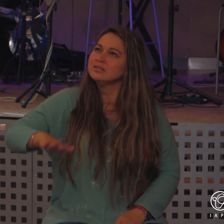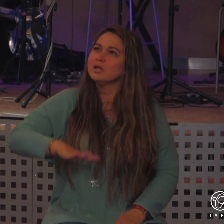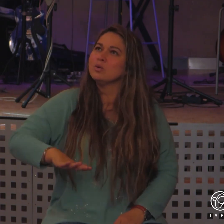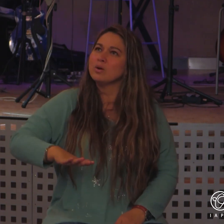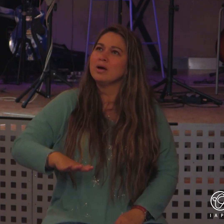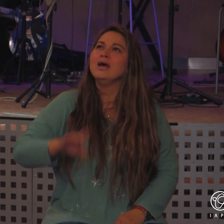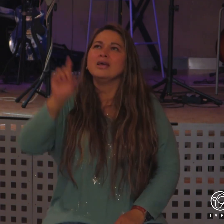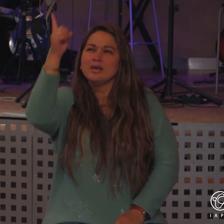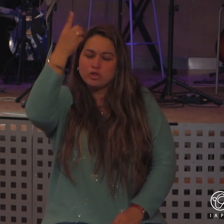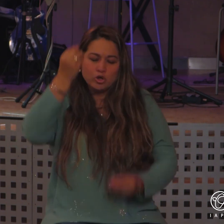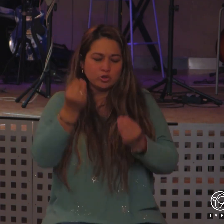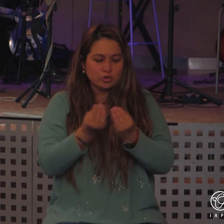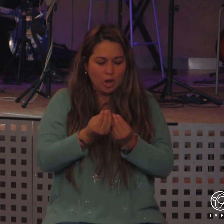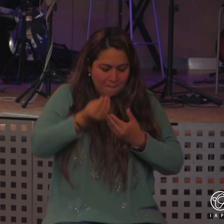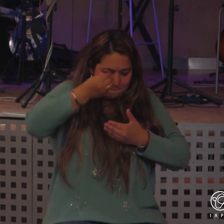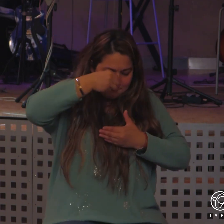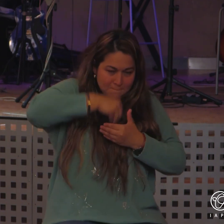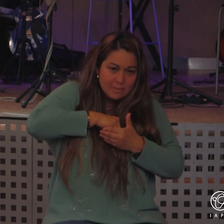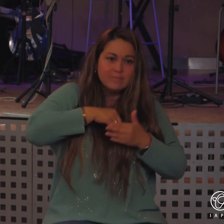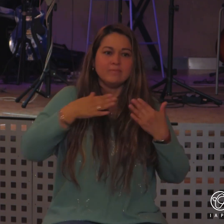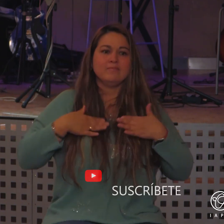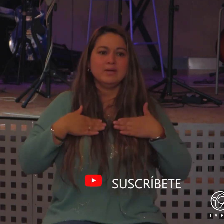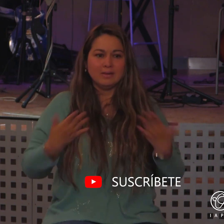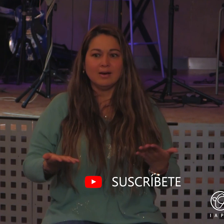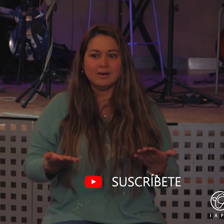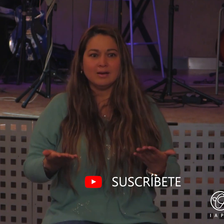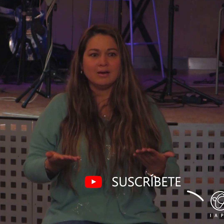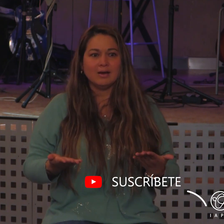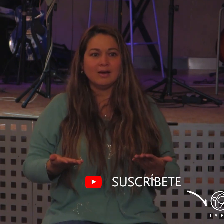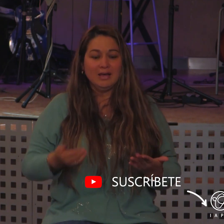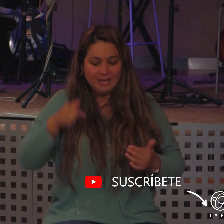en mi vida y está con nosotros,